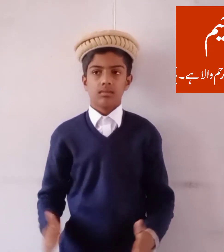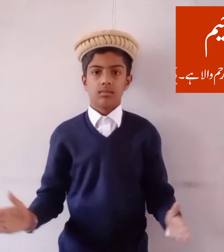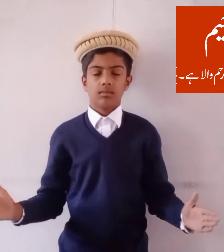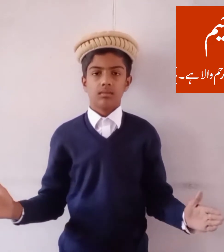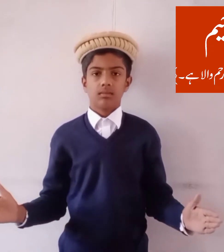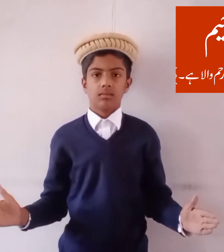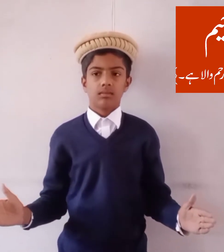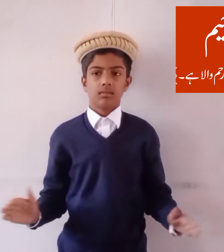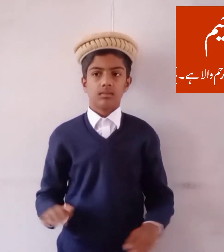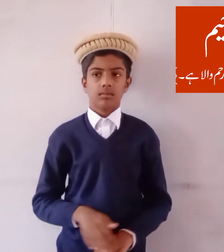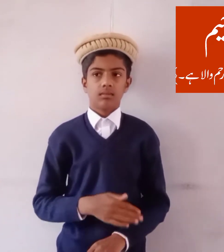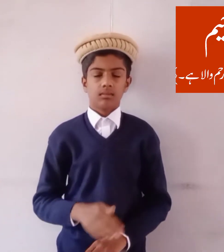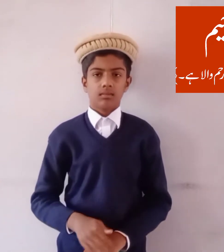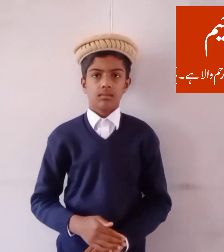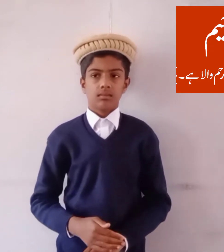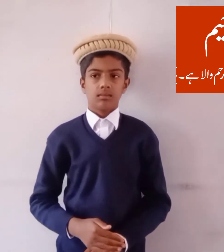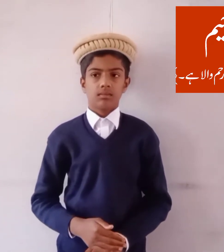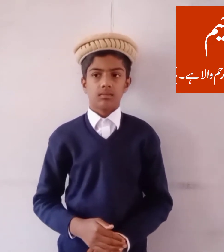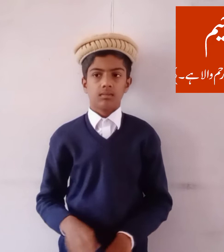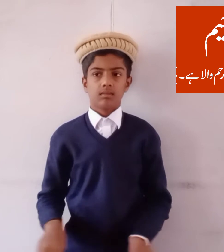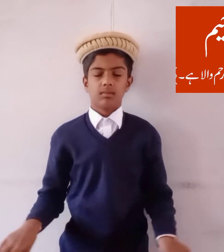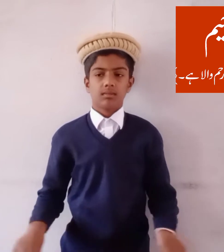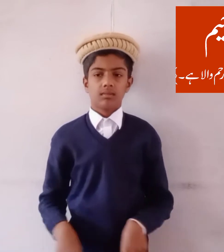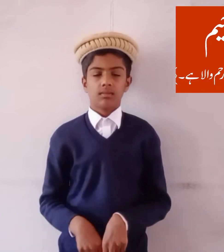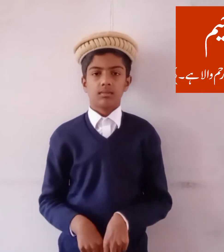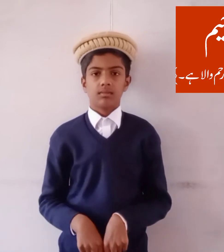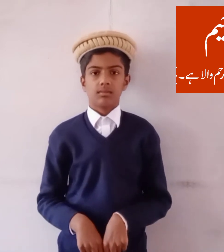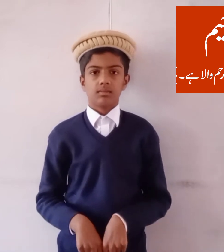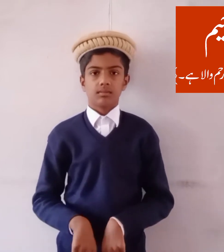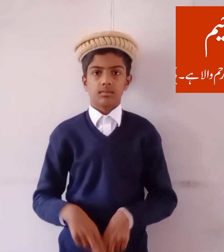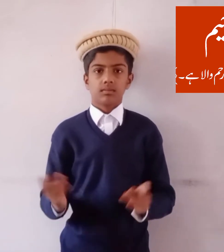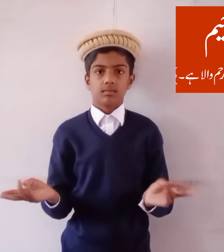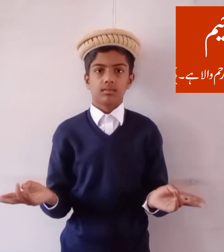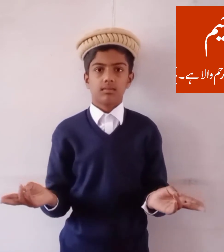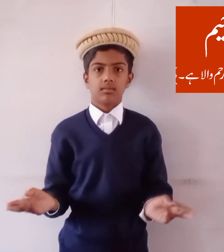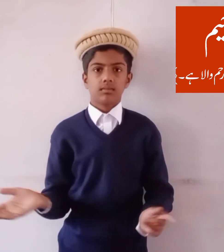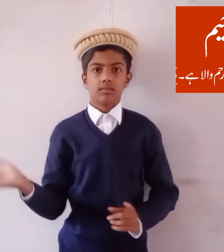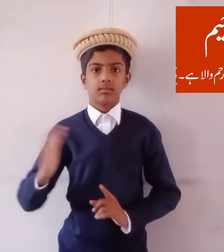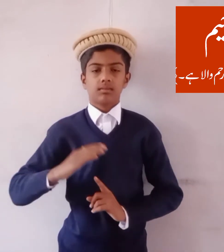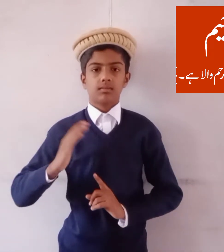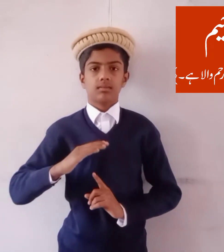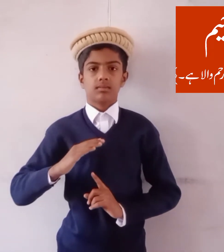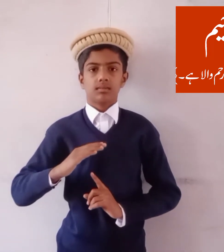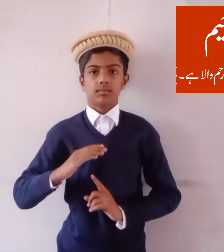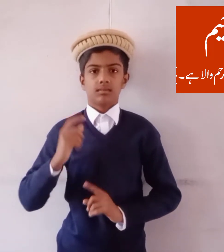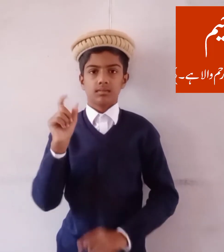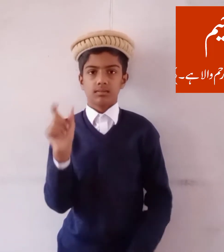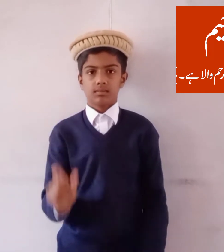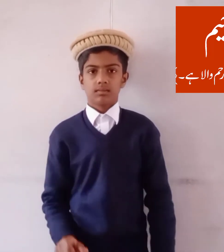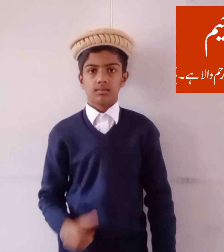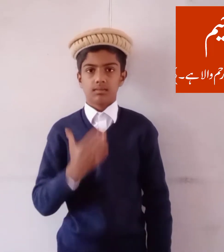مہربان نہائیت نہائیت رحم والا ہے